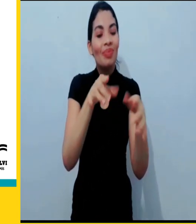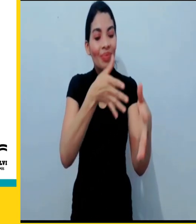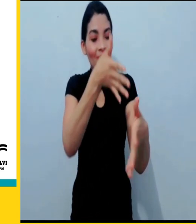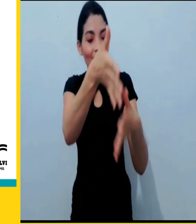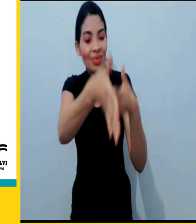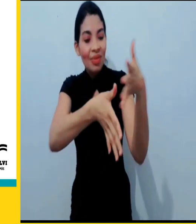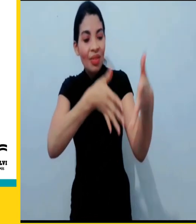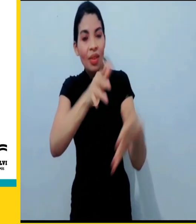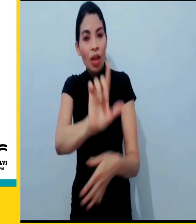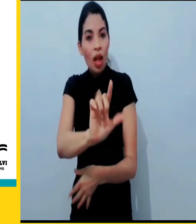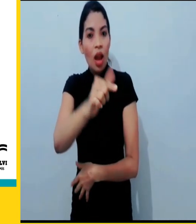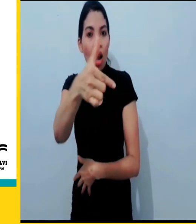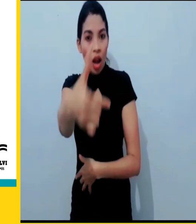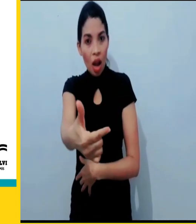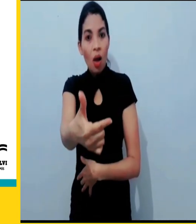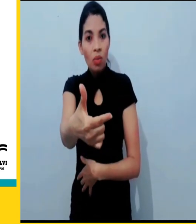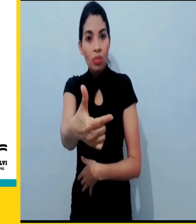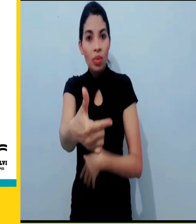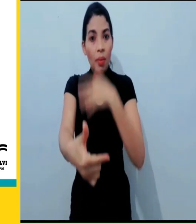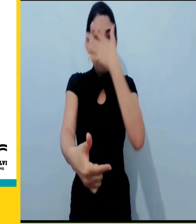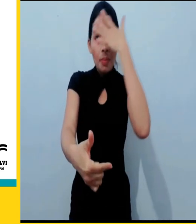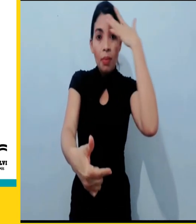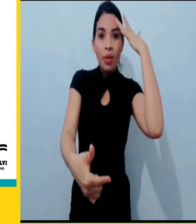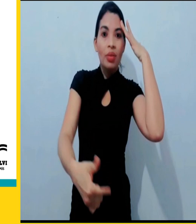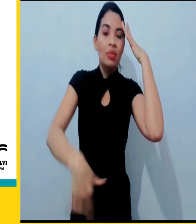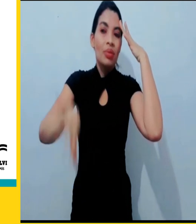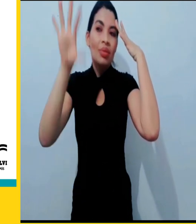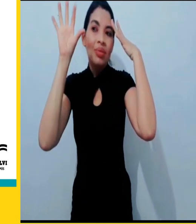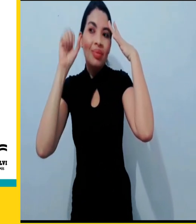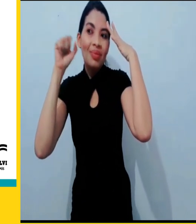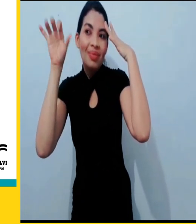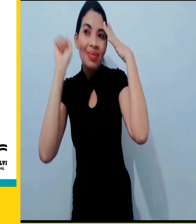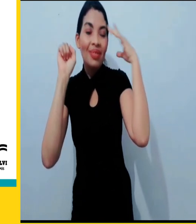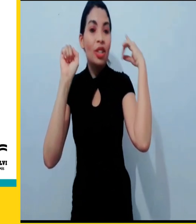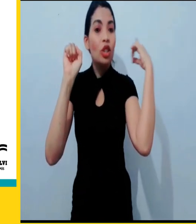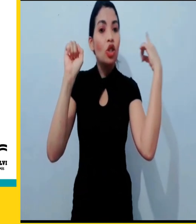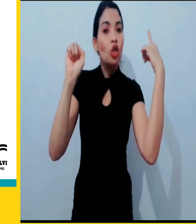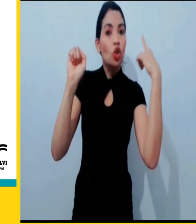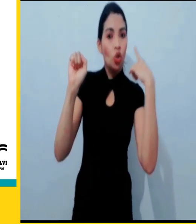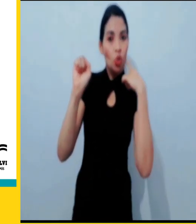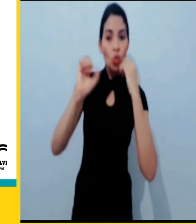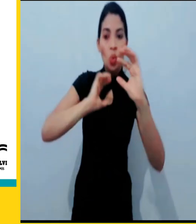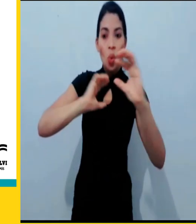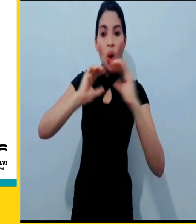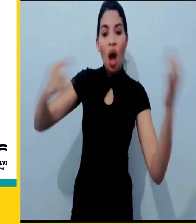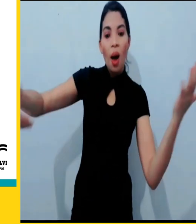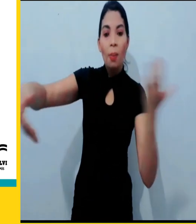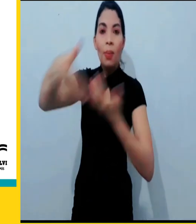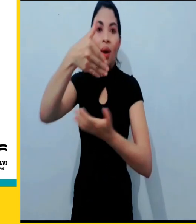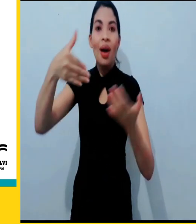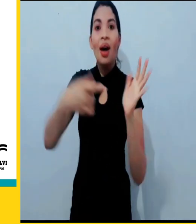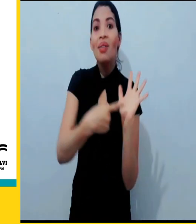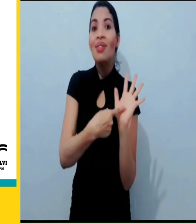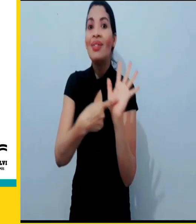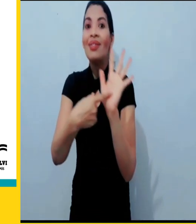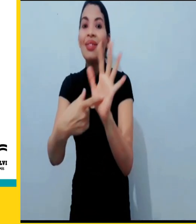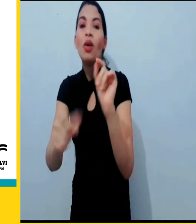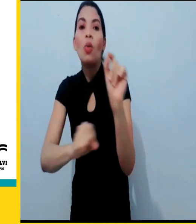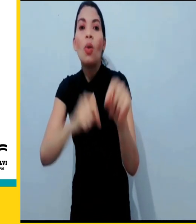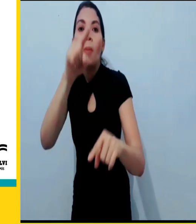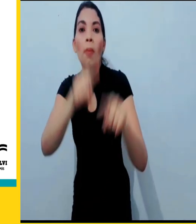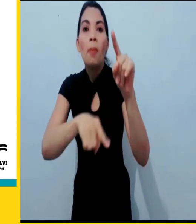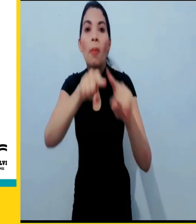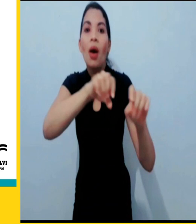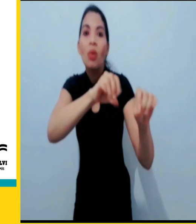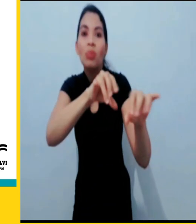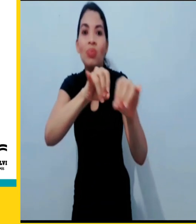Libras como L2 na comunicação entre surdos e ouvintes e identificar o que